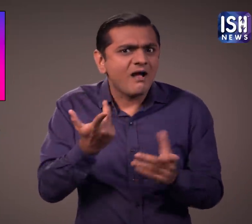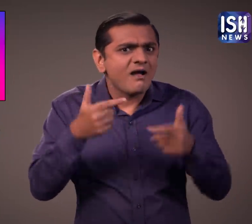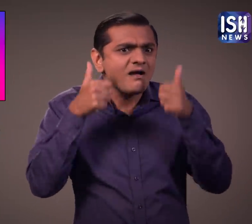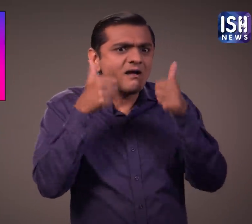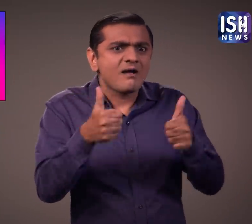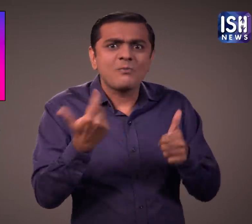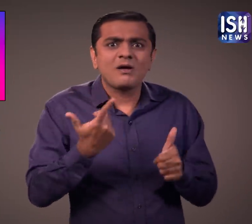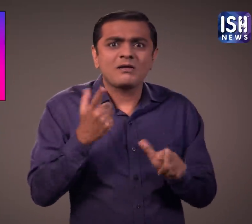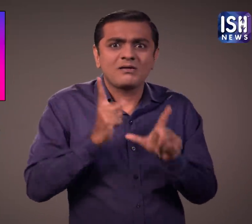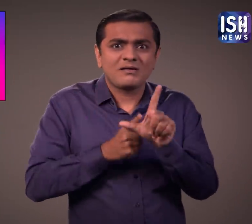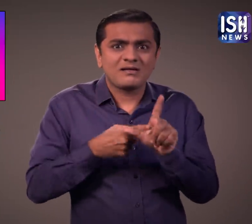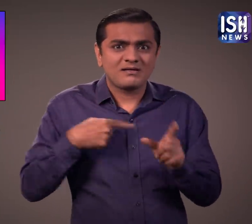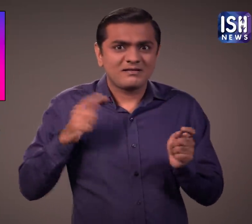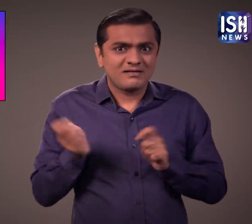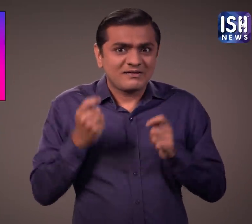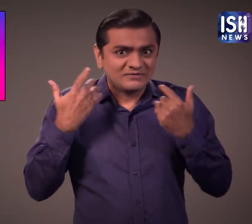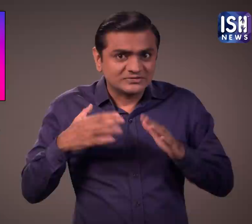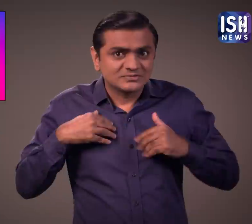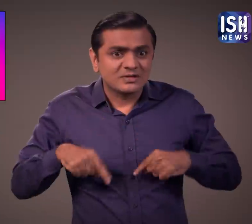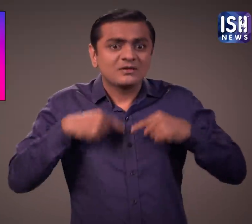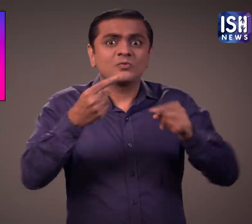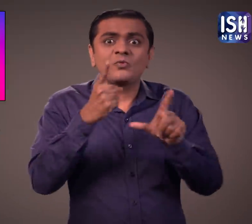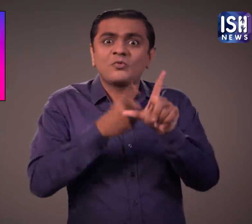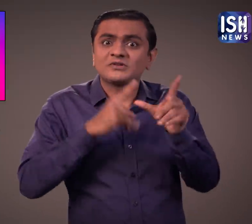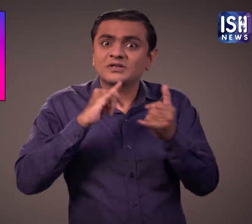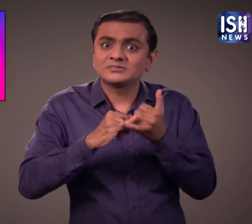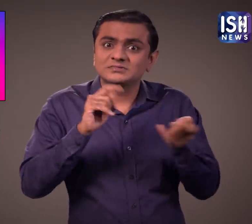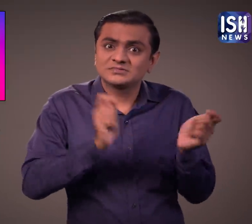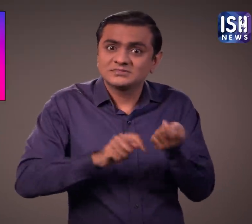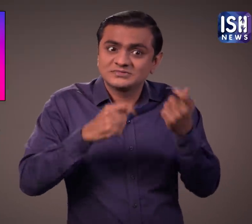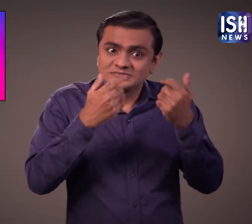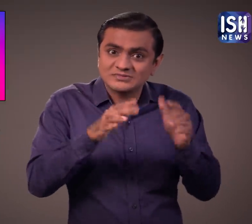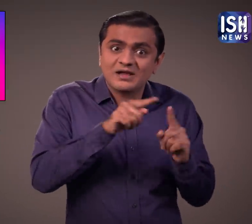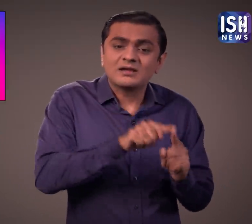योवराज ने जवाब देते हुए कहा कि विरासत को आगे बढ़ाना चाहिए